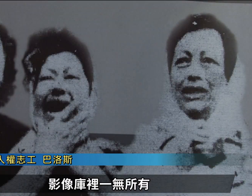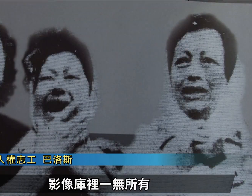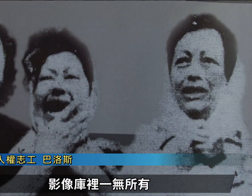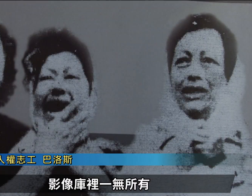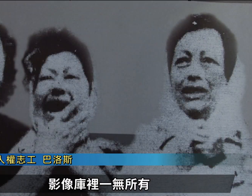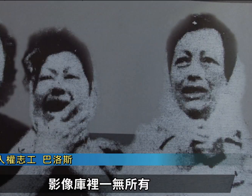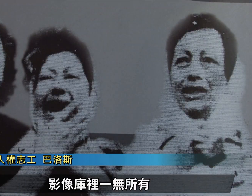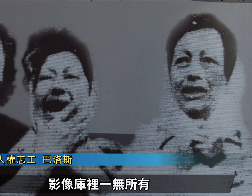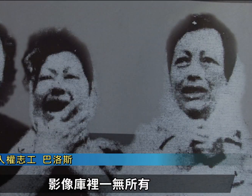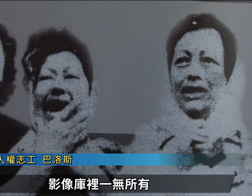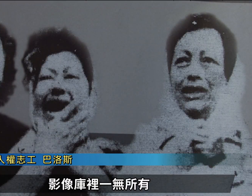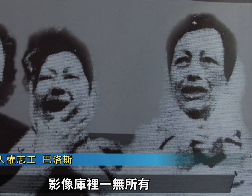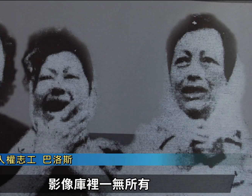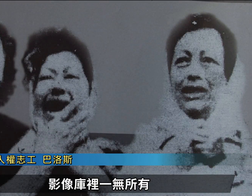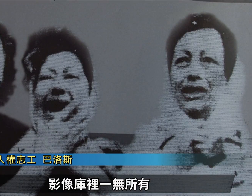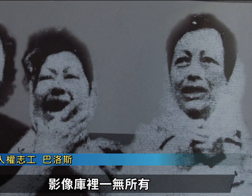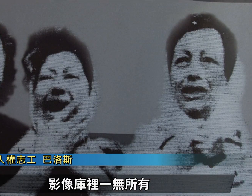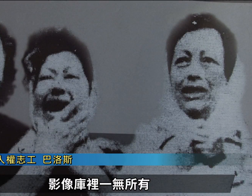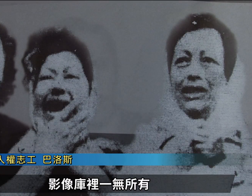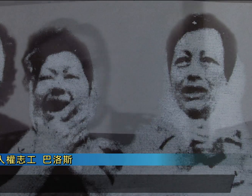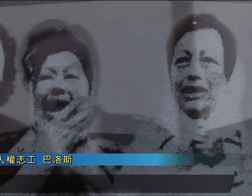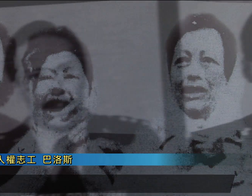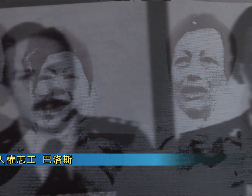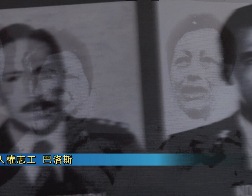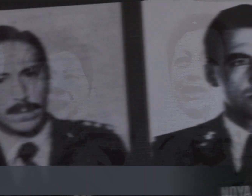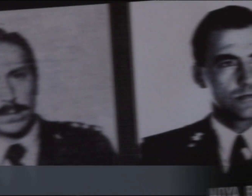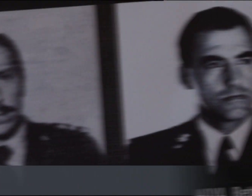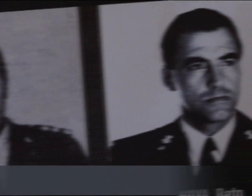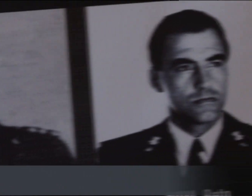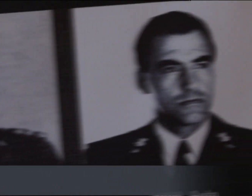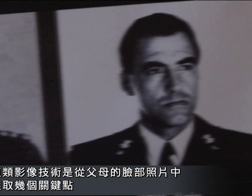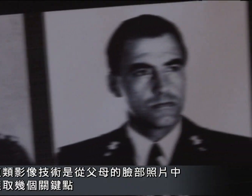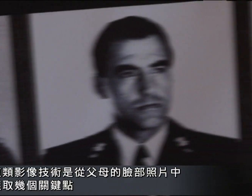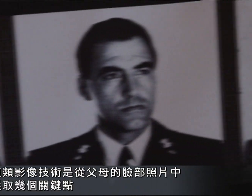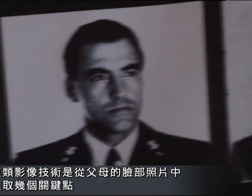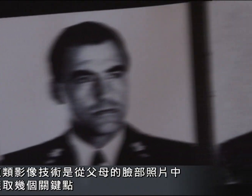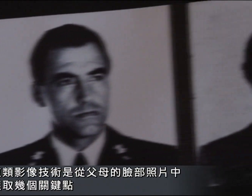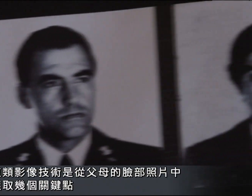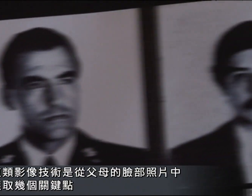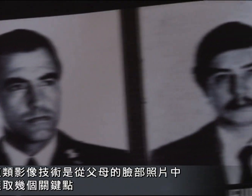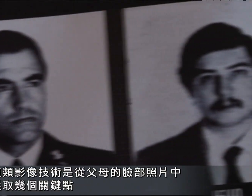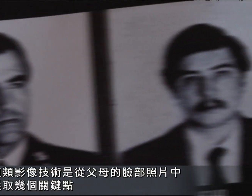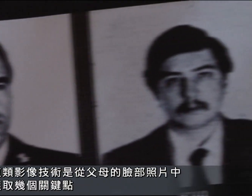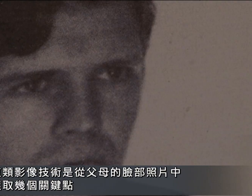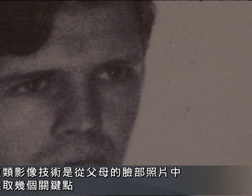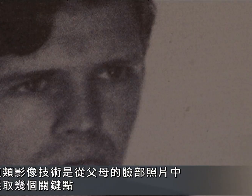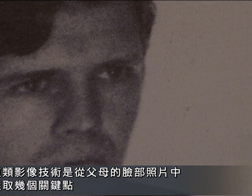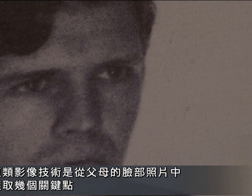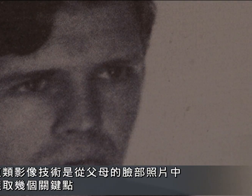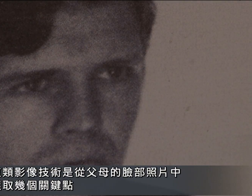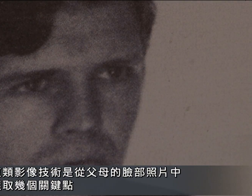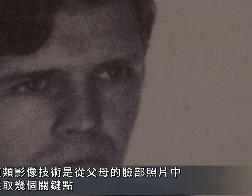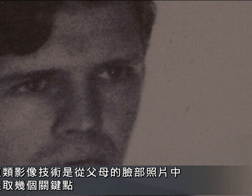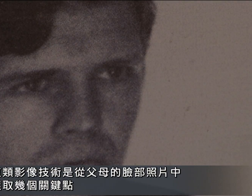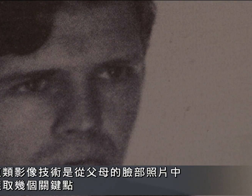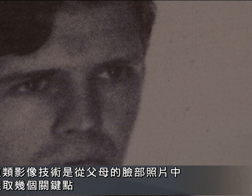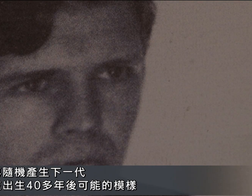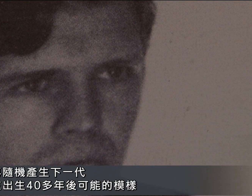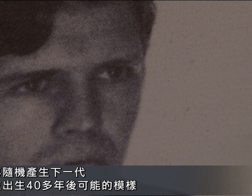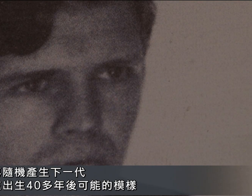De estos niños apropiados no hay fotos, no hay imágenes. 这类影像技术是从父母的脸部照片中选取几个关键点，再随机产